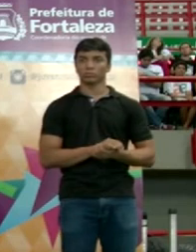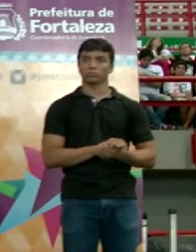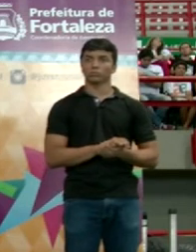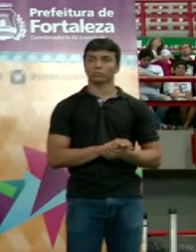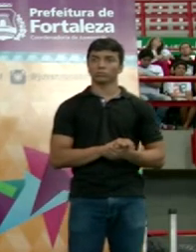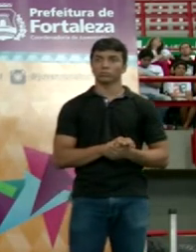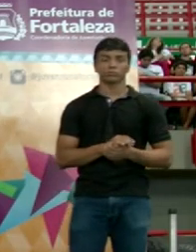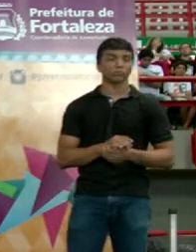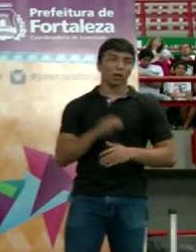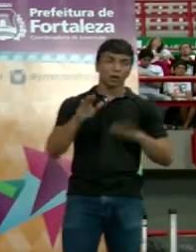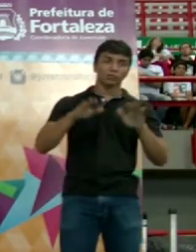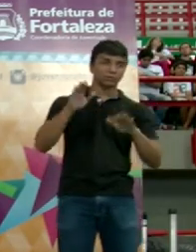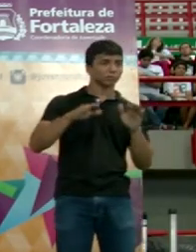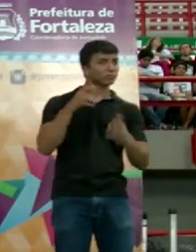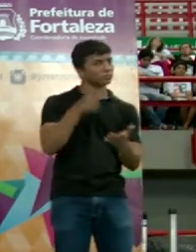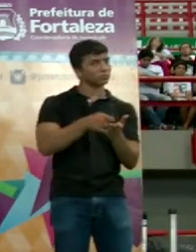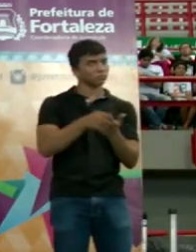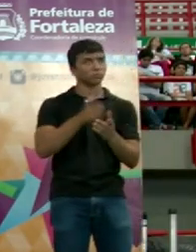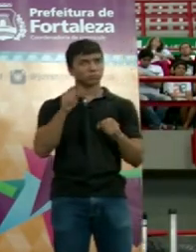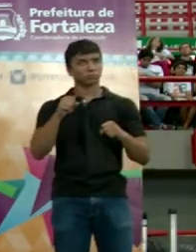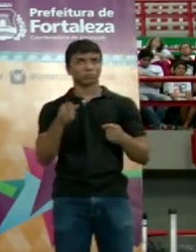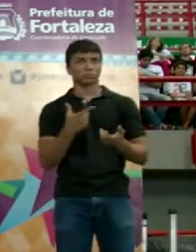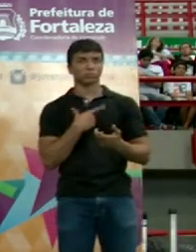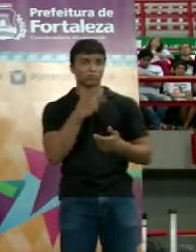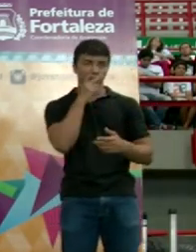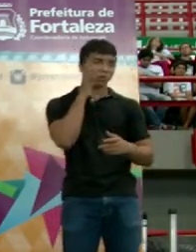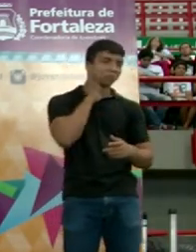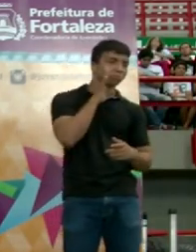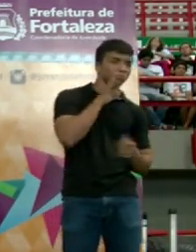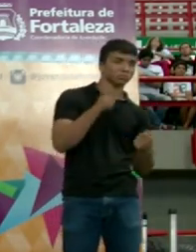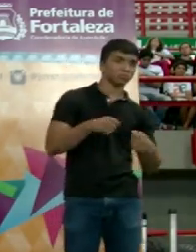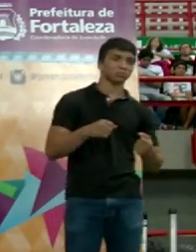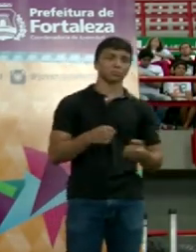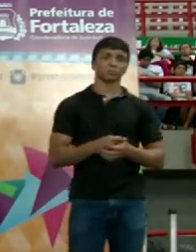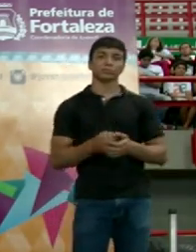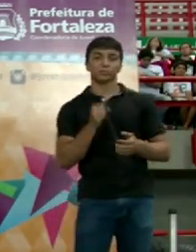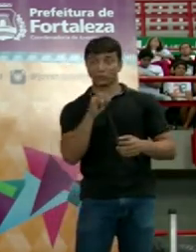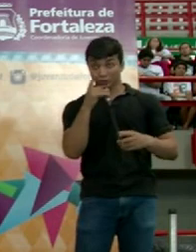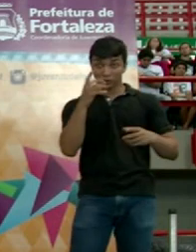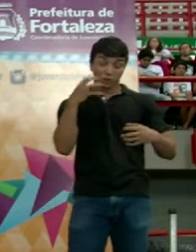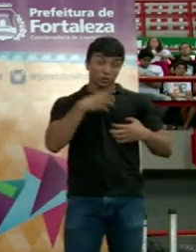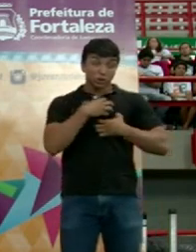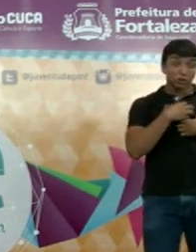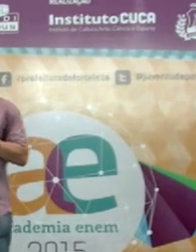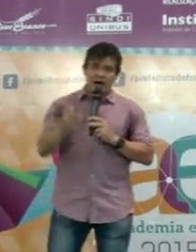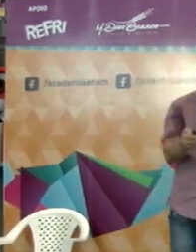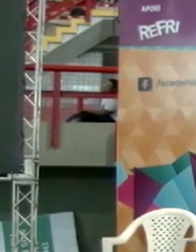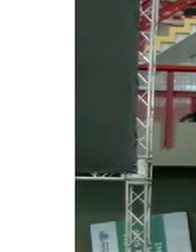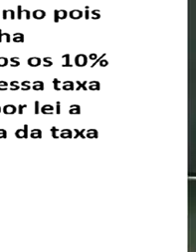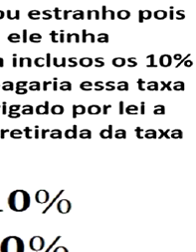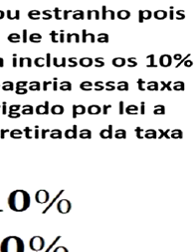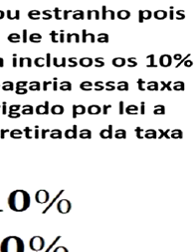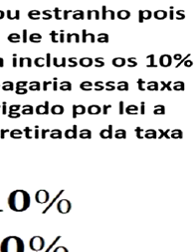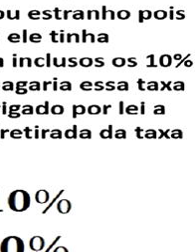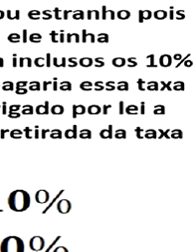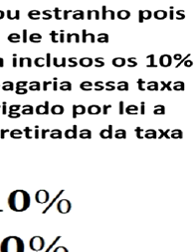vezes. Mas normalmente eu pago, né? É elegante você pagar os 10%, né? Claro, se você sentir que foi bem atendido. Mas vamos